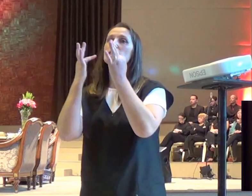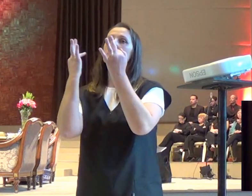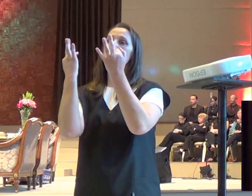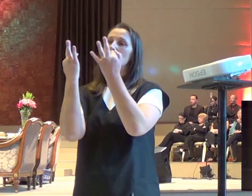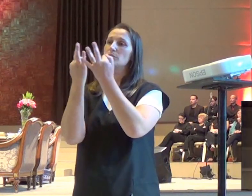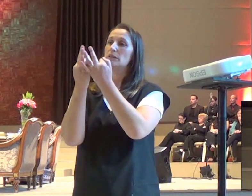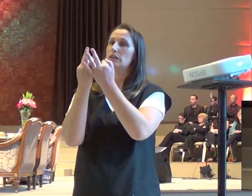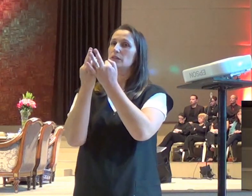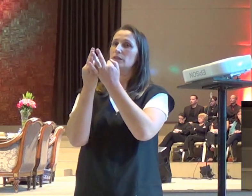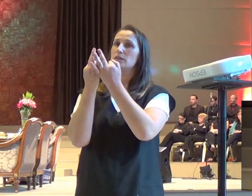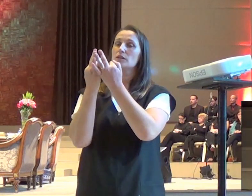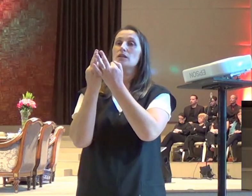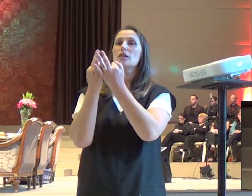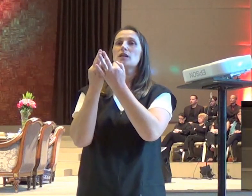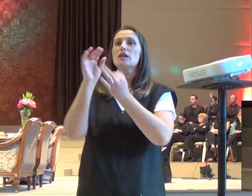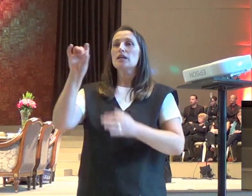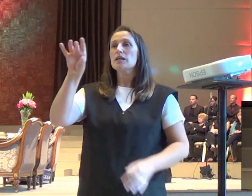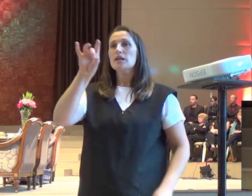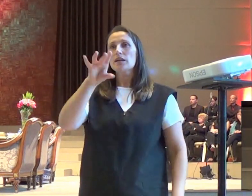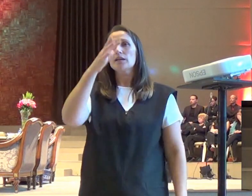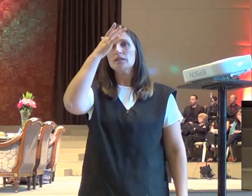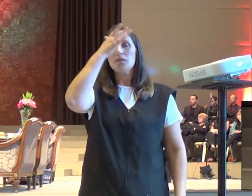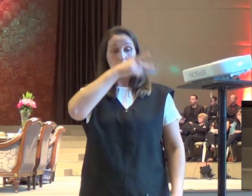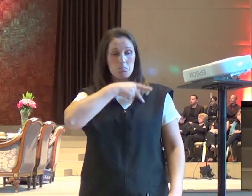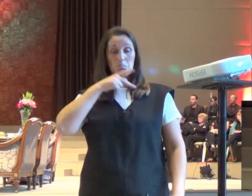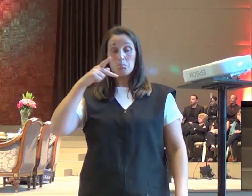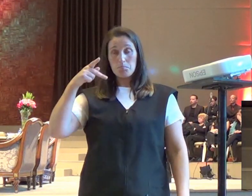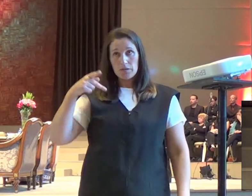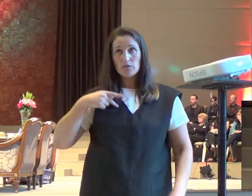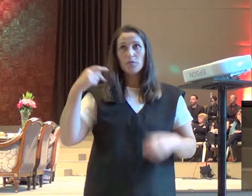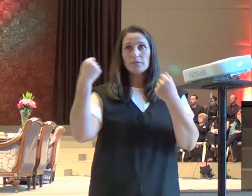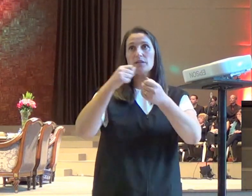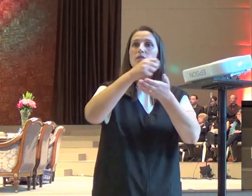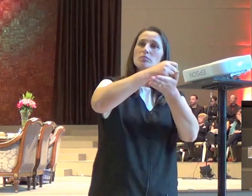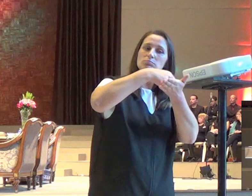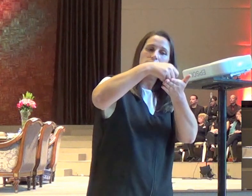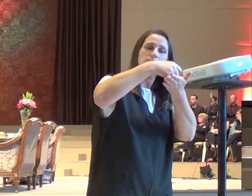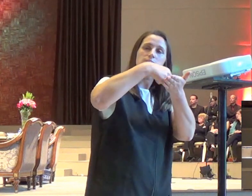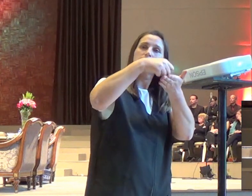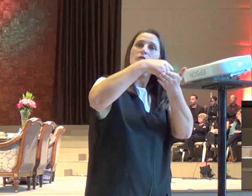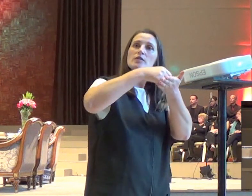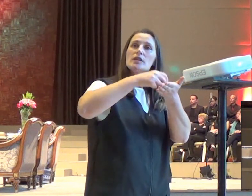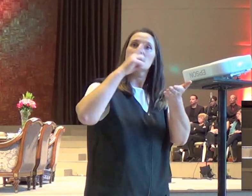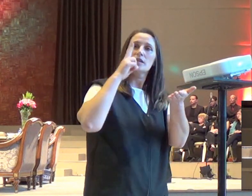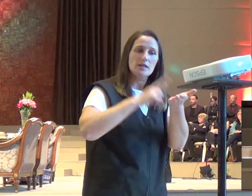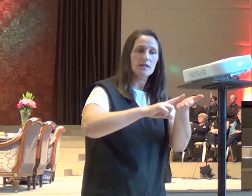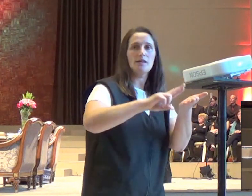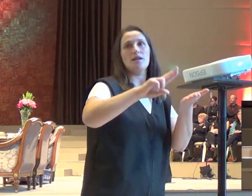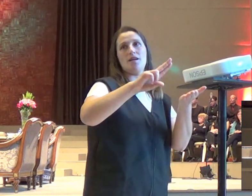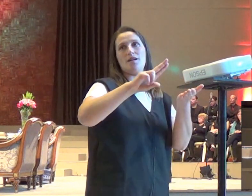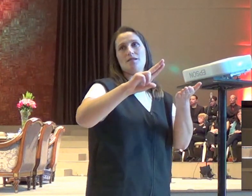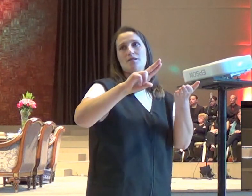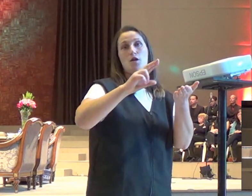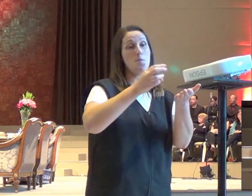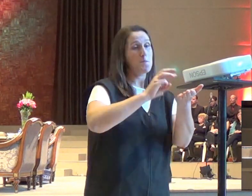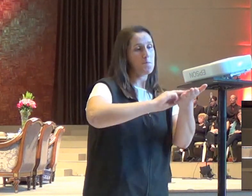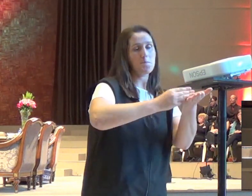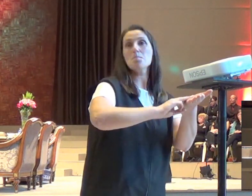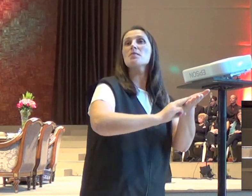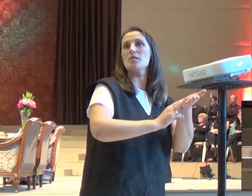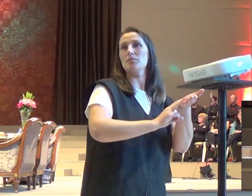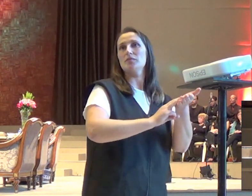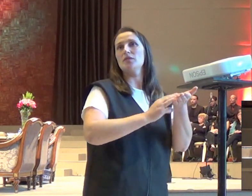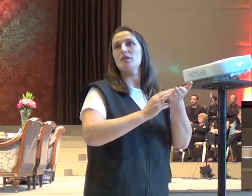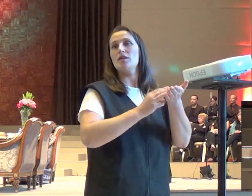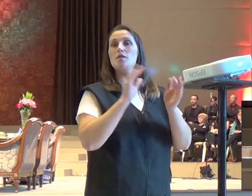estavam lá, cada pastor tinha que escrever uma carta para cada membro da sua família, mas